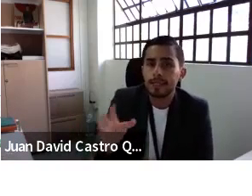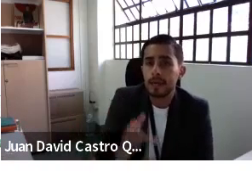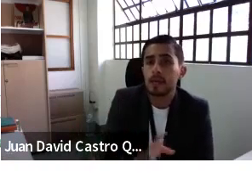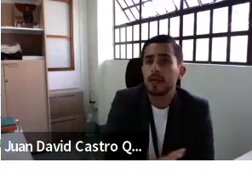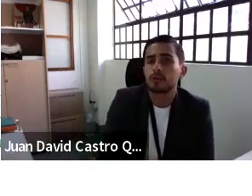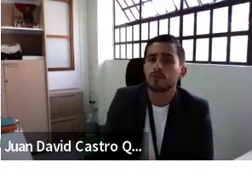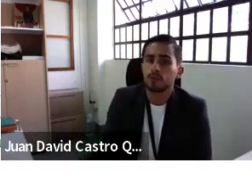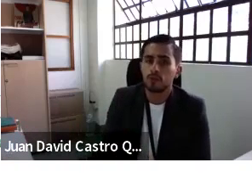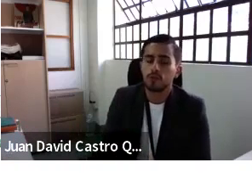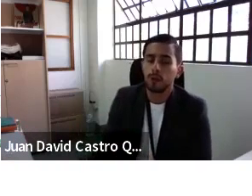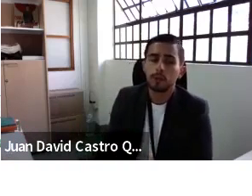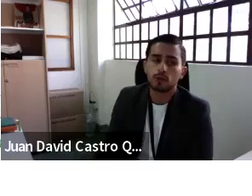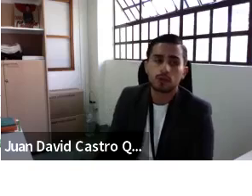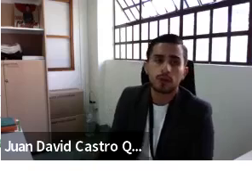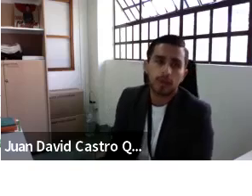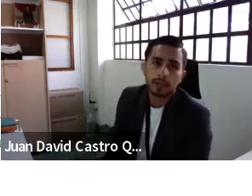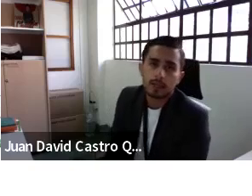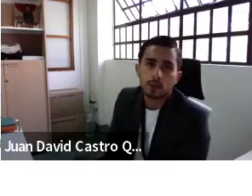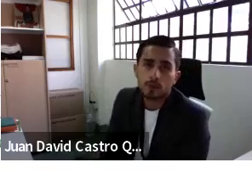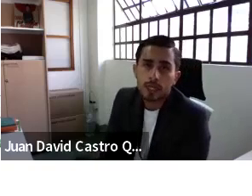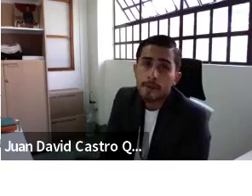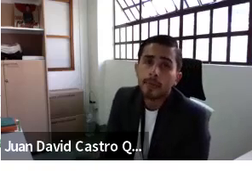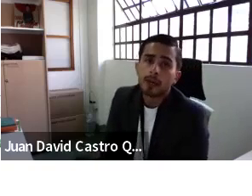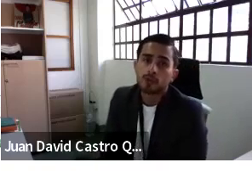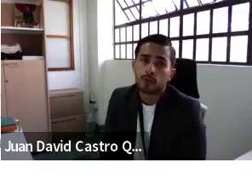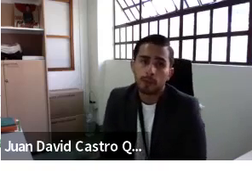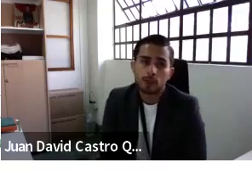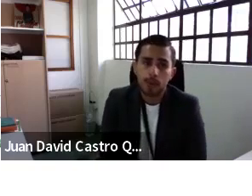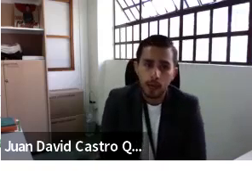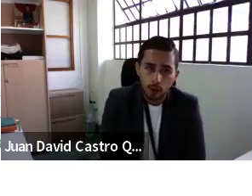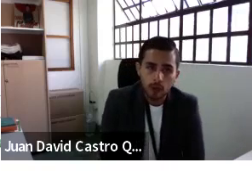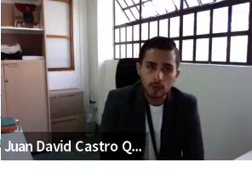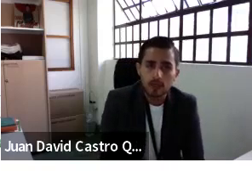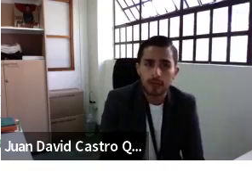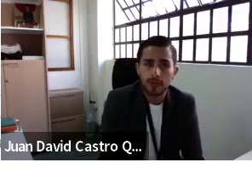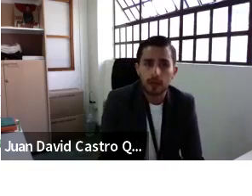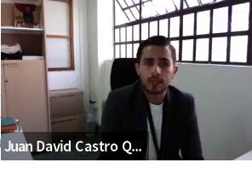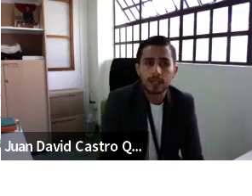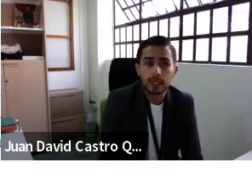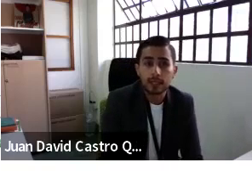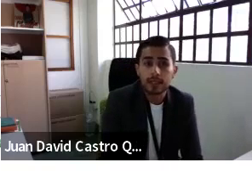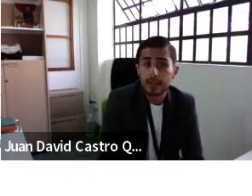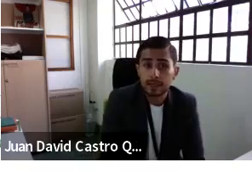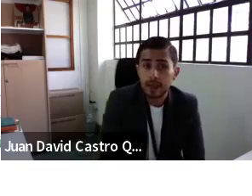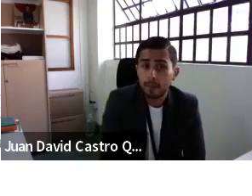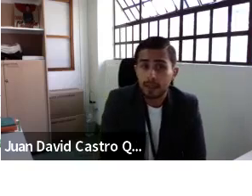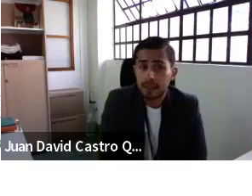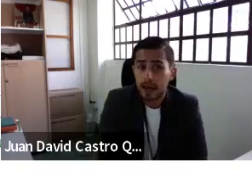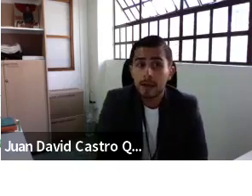base en esos fundamentos estos referentes entonces esos fundamentos pedagógicos se refieren a unas técnicas de enseñanza y aprendizaje